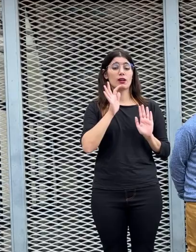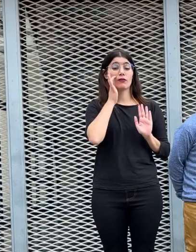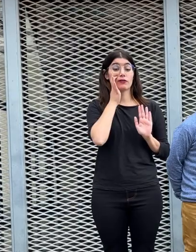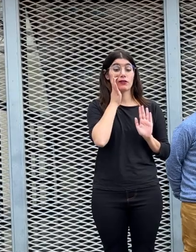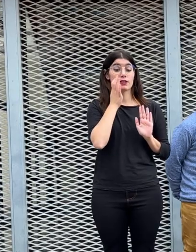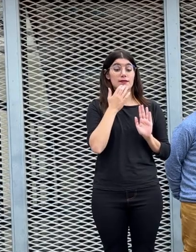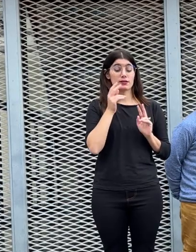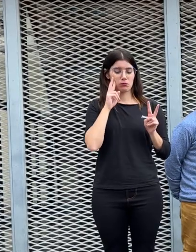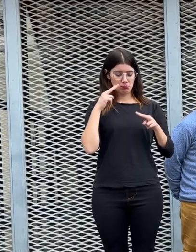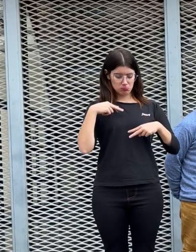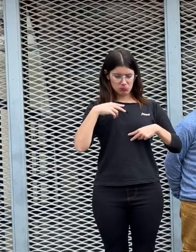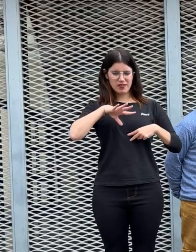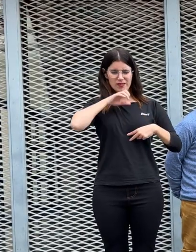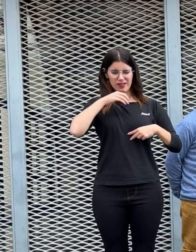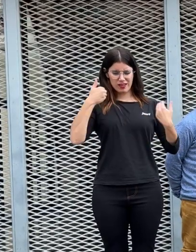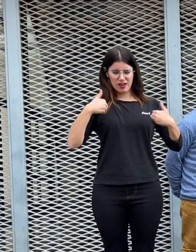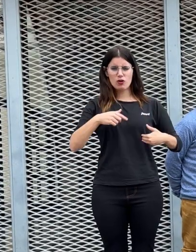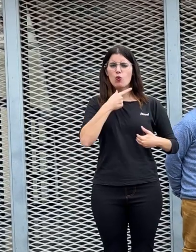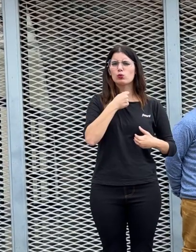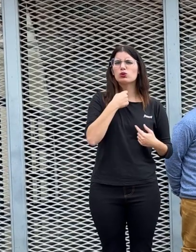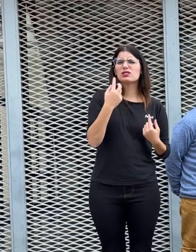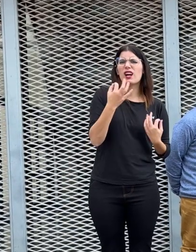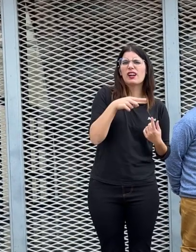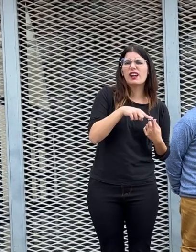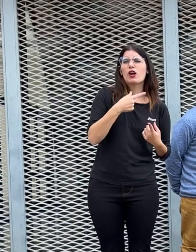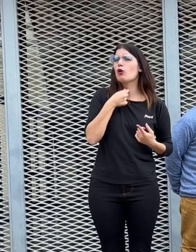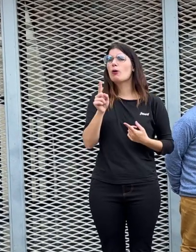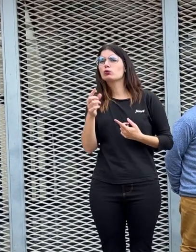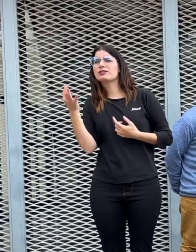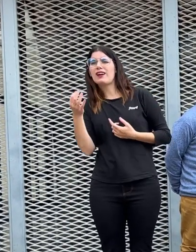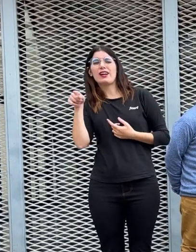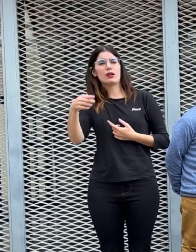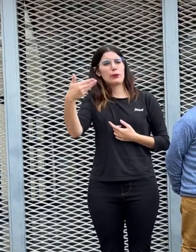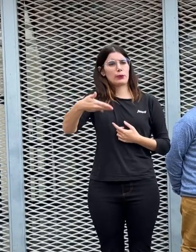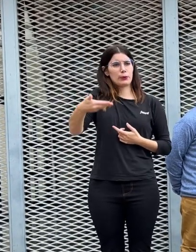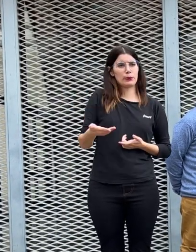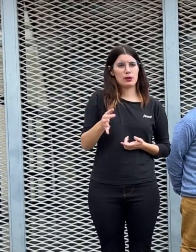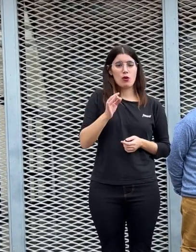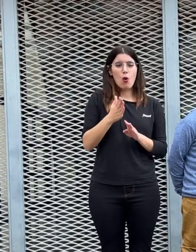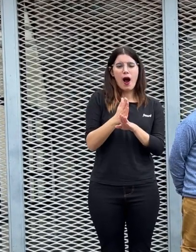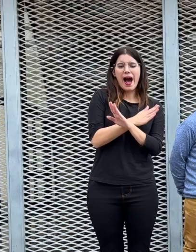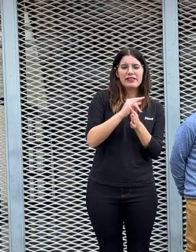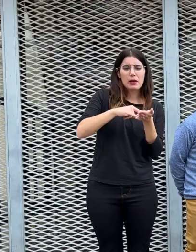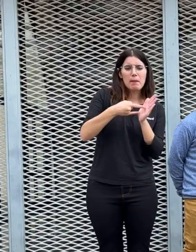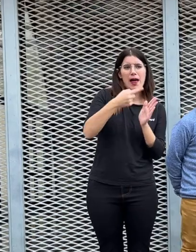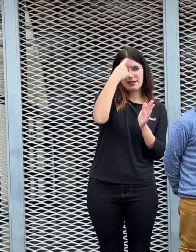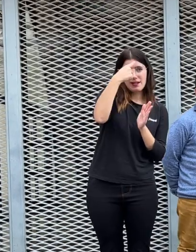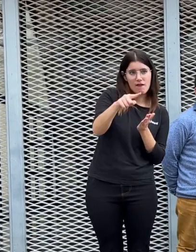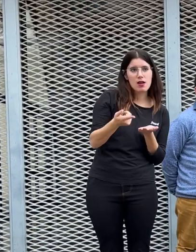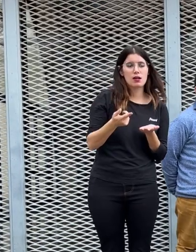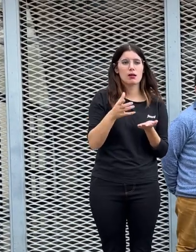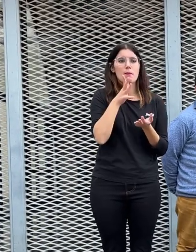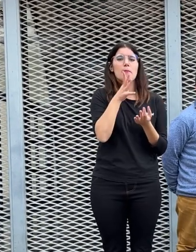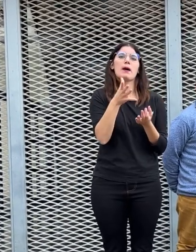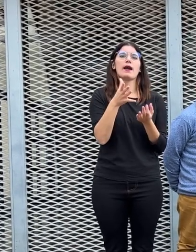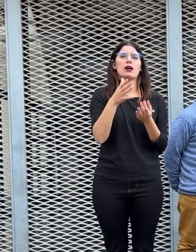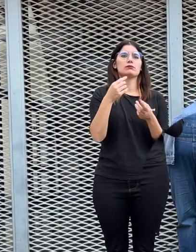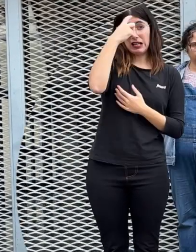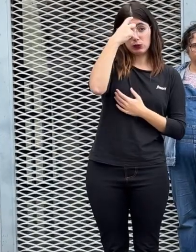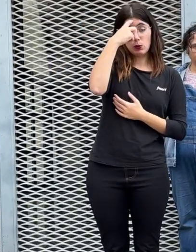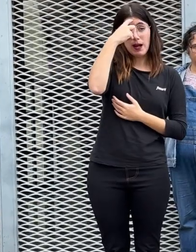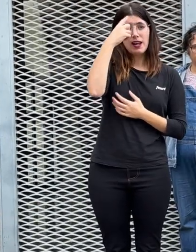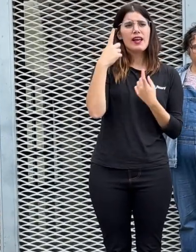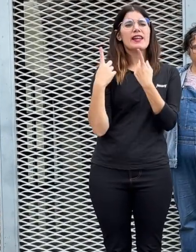saber quiénes somos, qué nos gusta, qué nos disgusta, saber anticiparnos para afrontar la